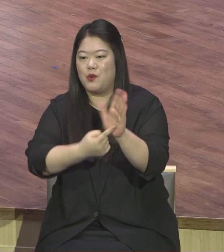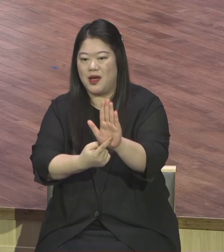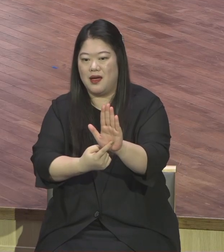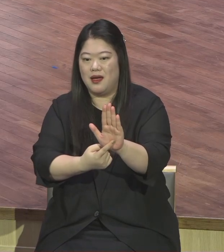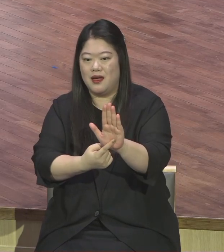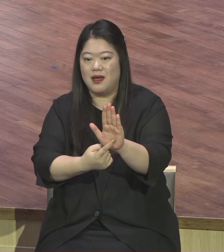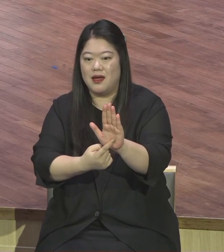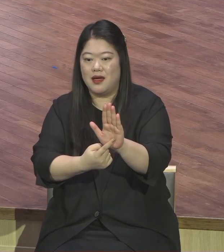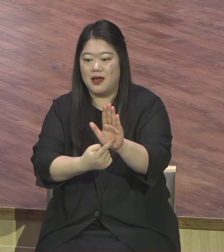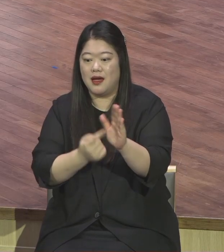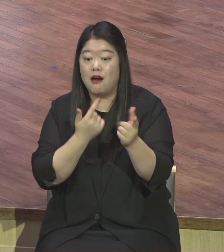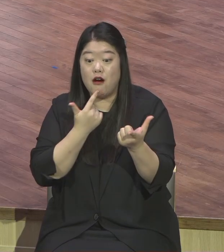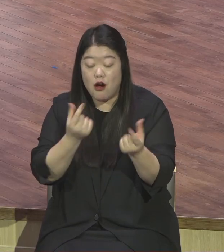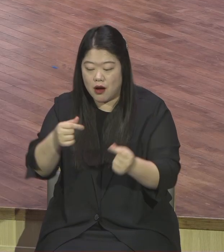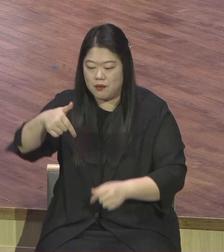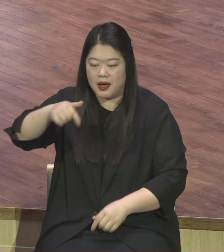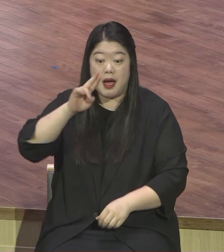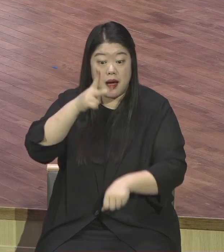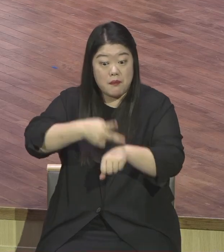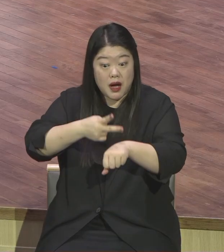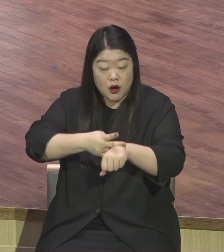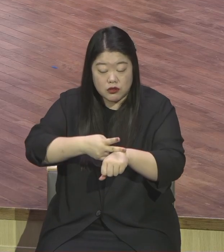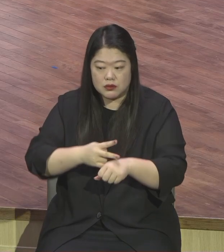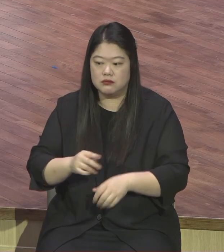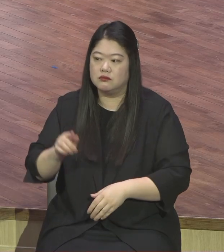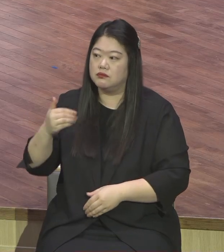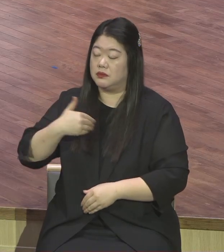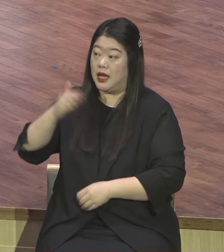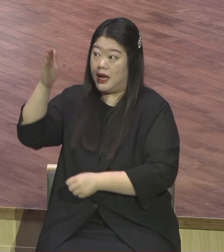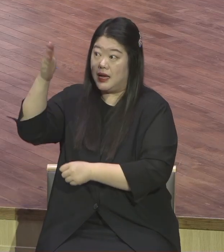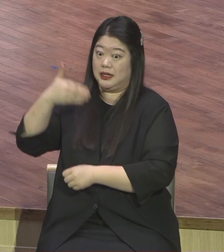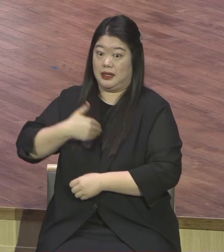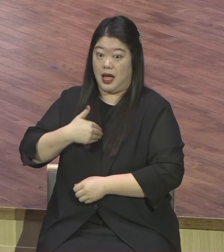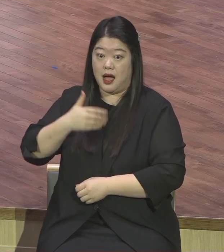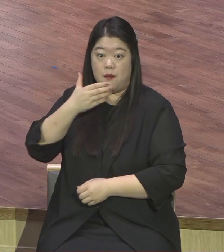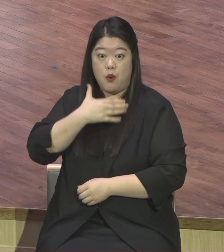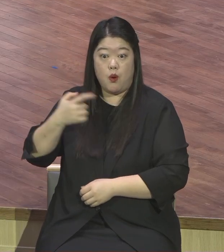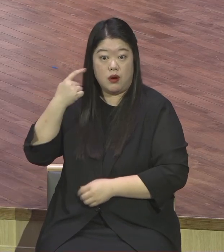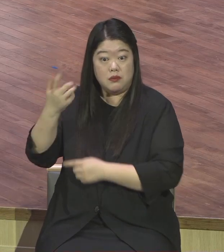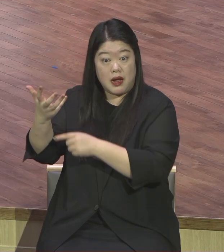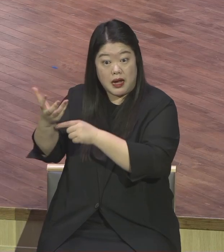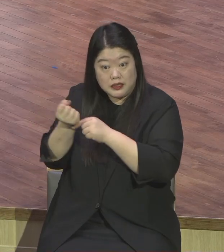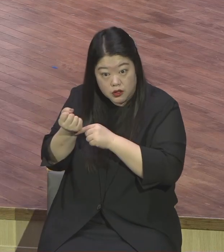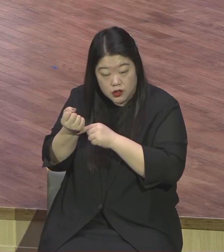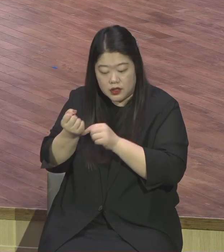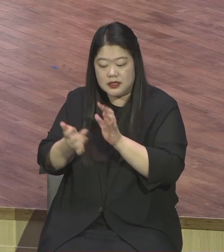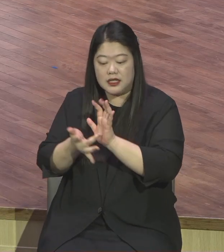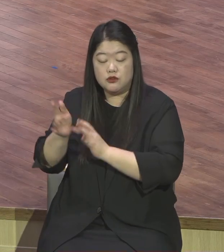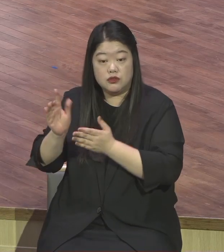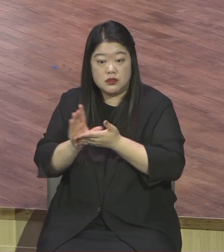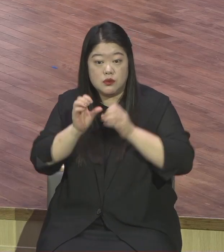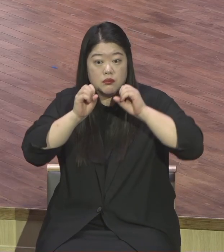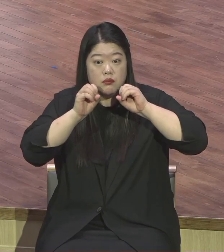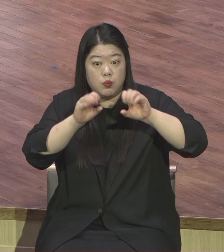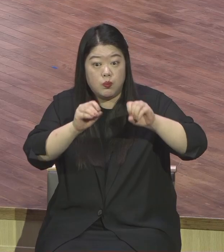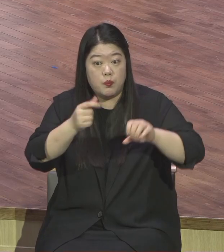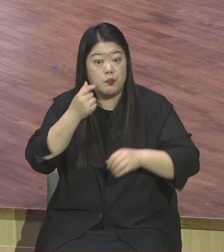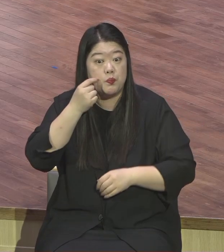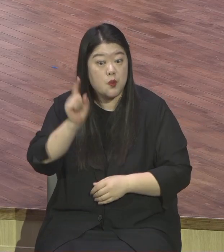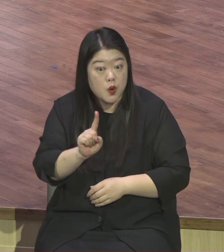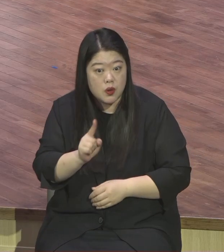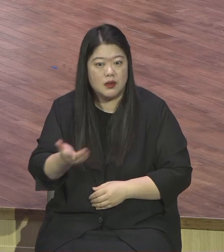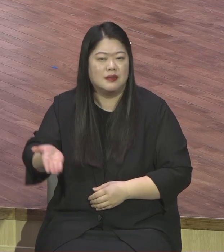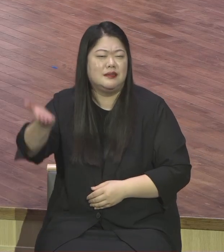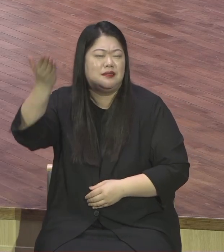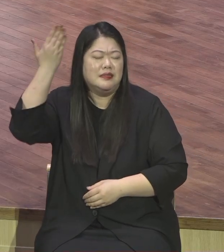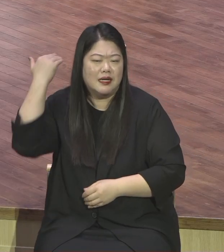바울이 이런 계시의 복음을 강조합니다. 나의 복음과 예수 그리스도를 전파함은